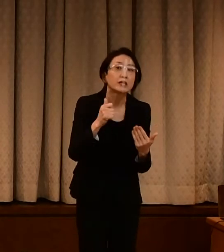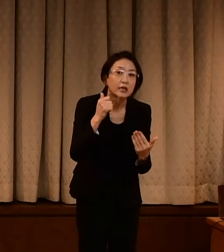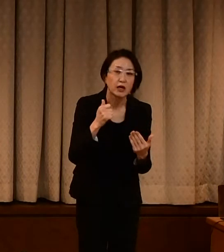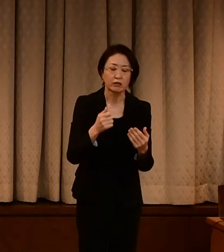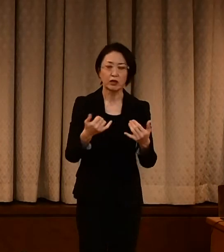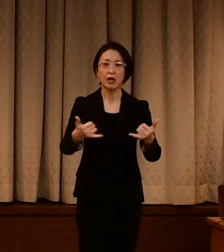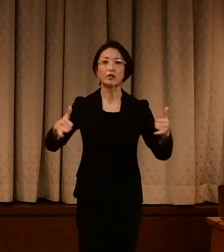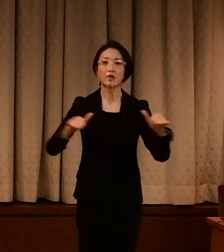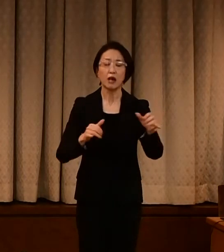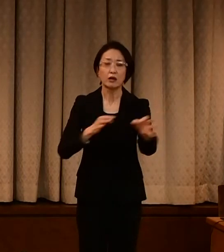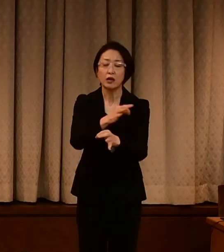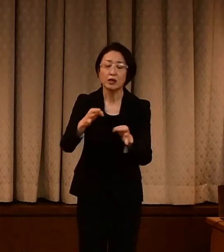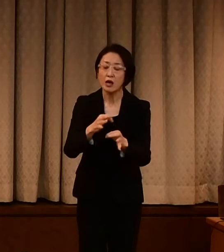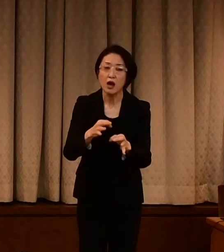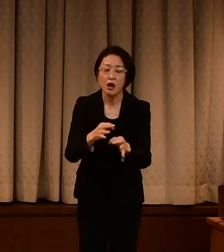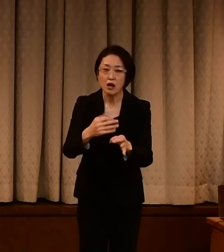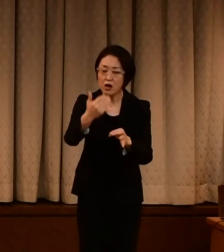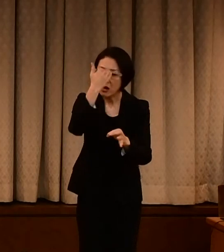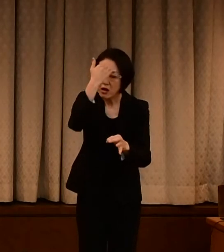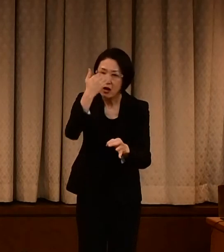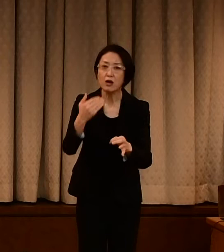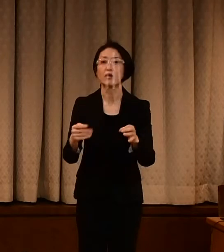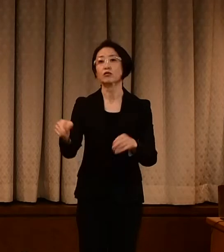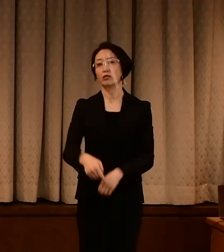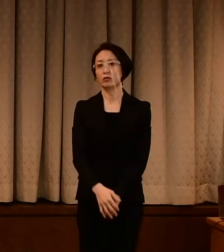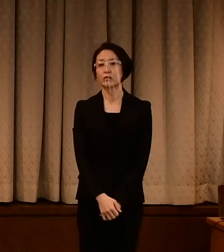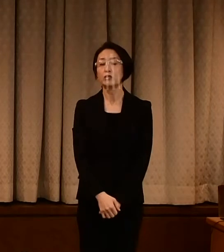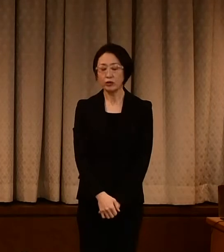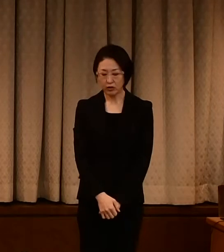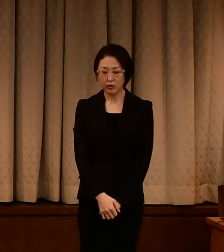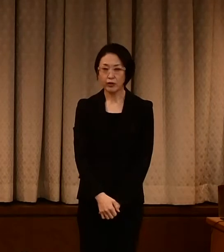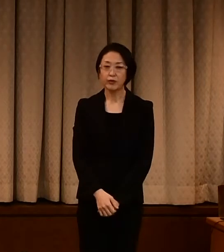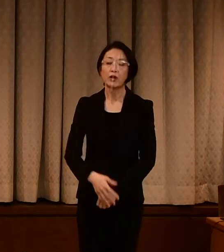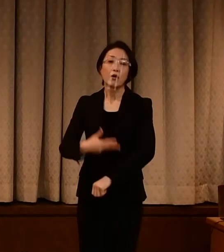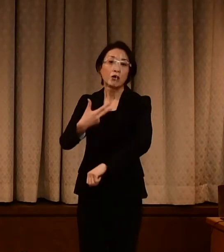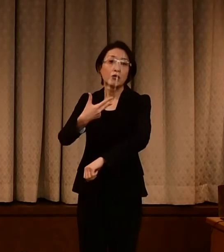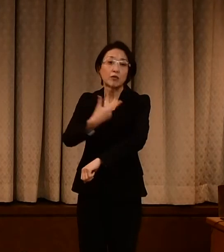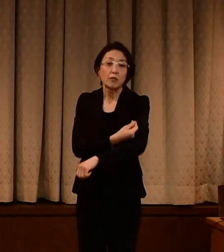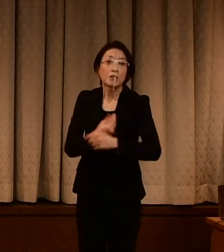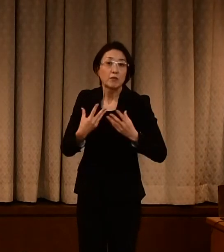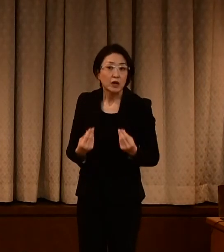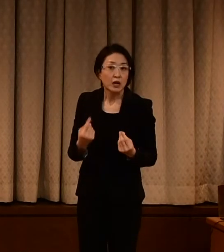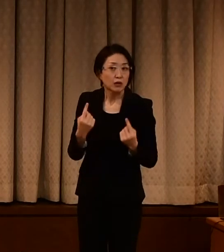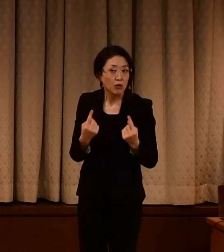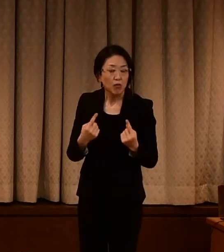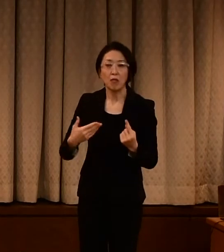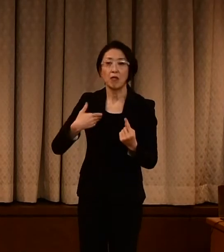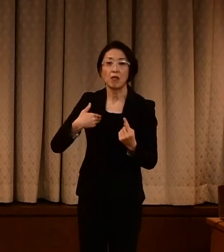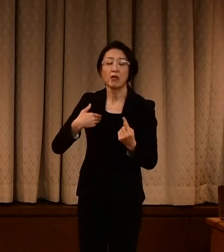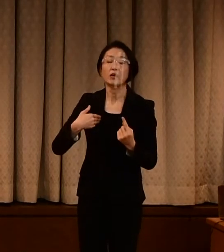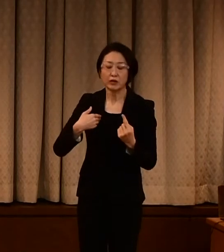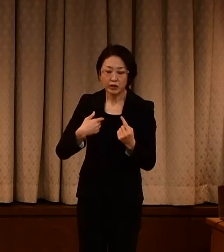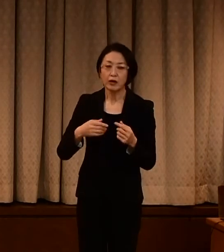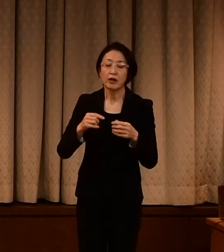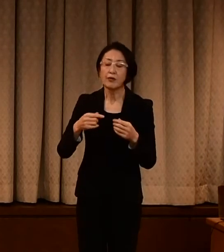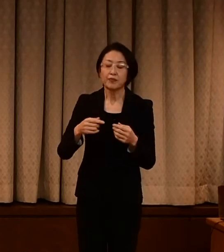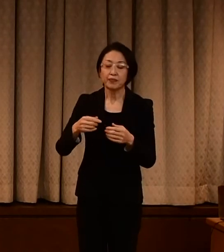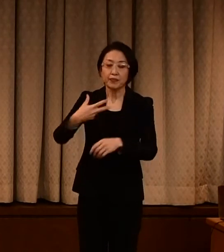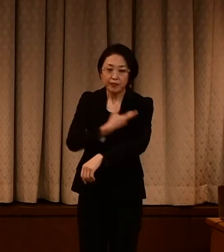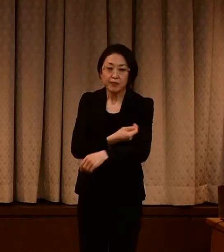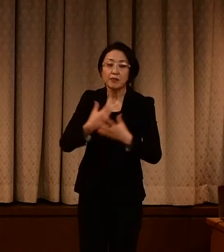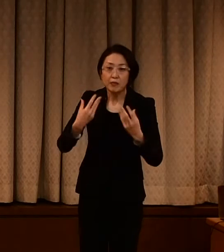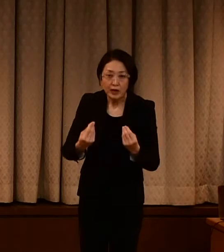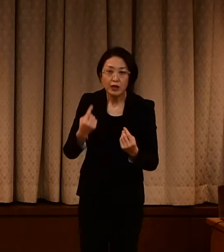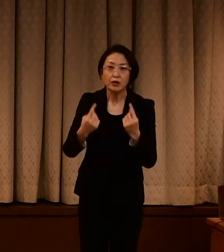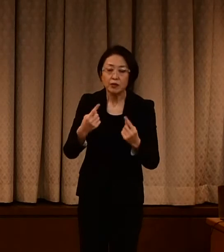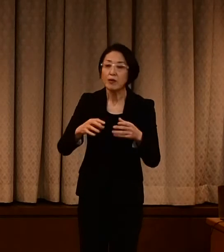出や移動する際にはワクチンの接種の有無にかかわらず、感染リスクの高い行動を控え